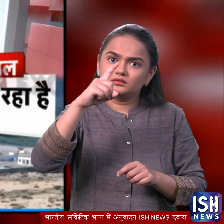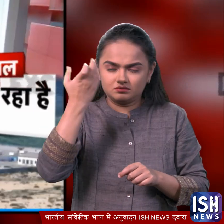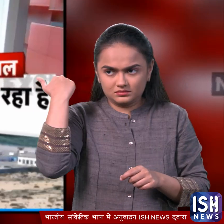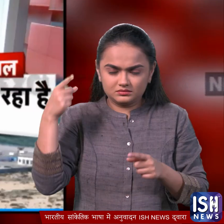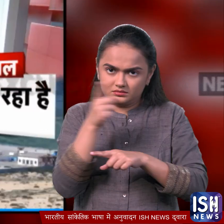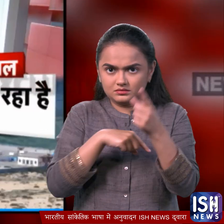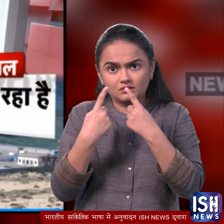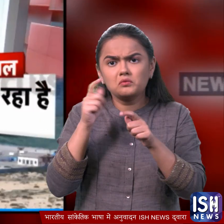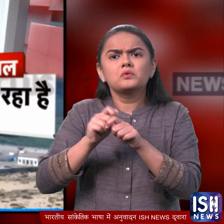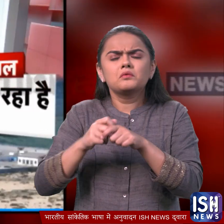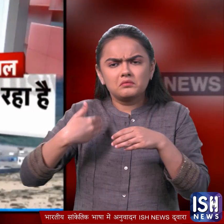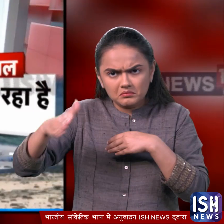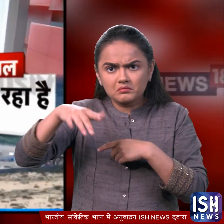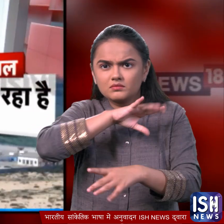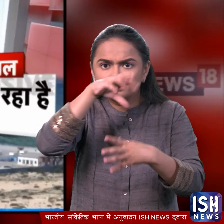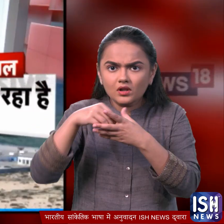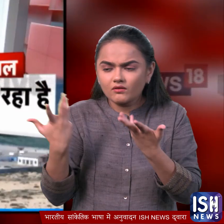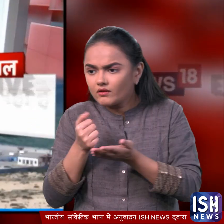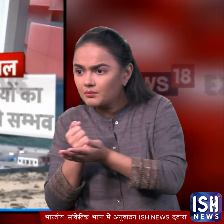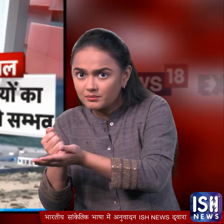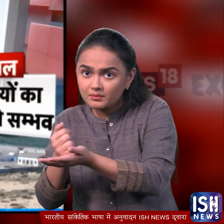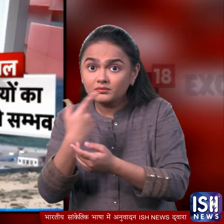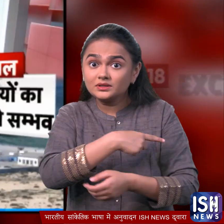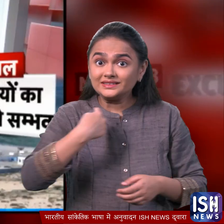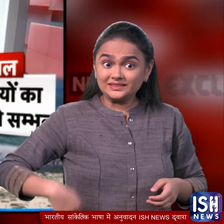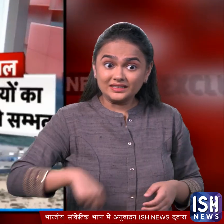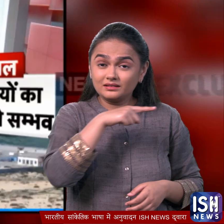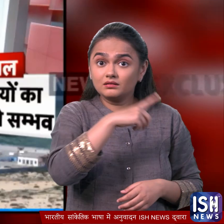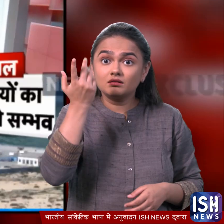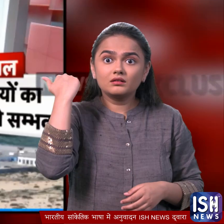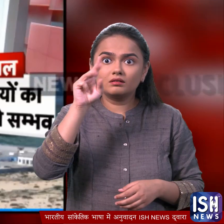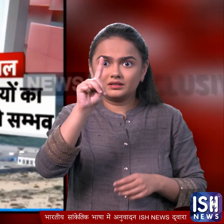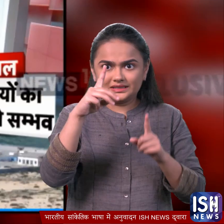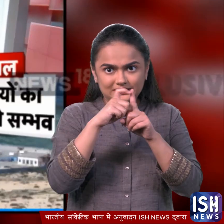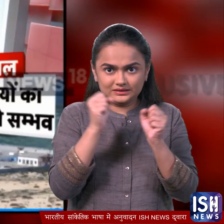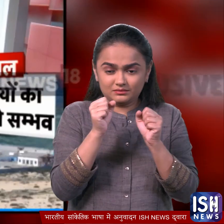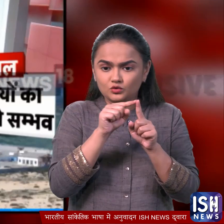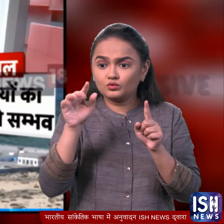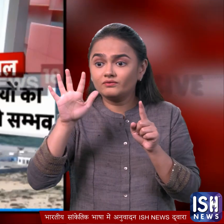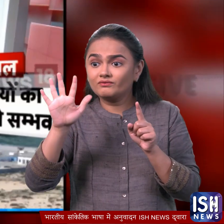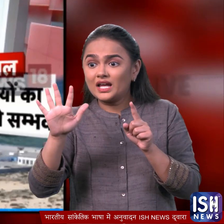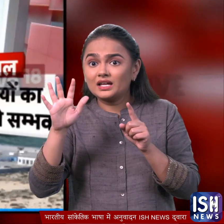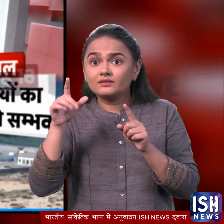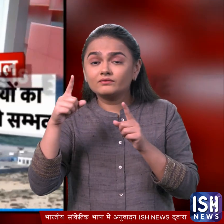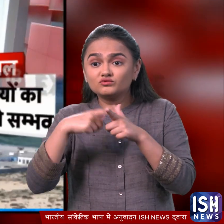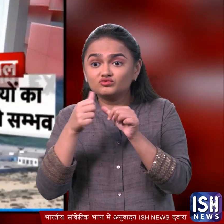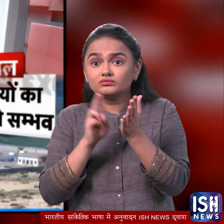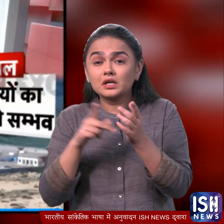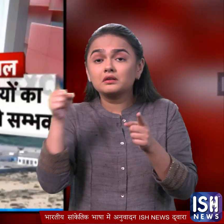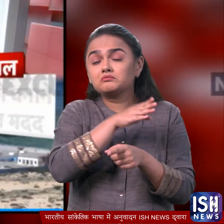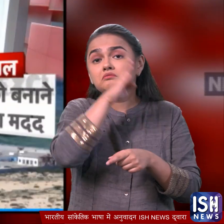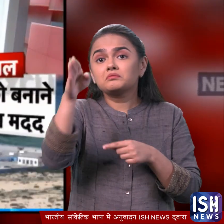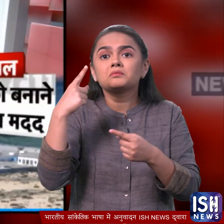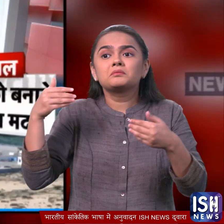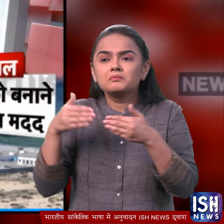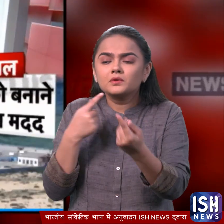रखी गई थी और उसे बनाने का काम अब भी जारी है। बताया गया कि चीनी अधिकारियों का यह दौरा 31 दिसंबर से 5 जनवरी के बीच हो सकता है। खबर